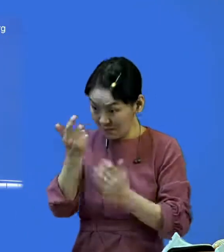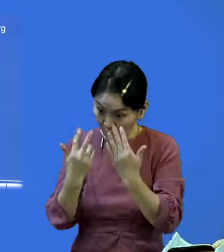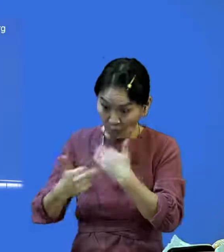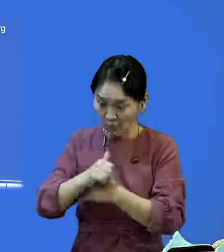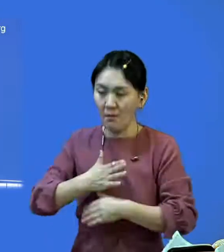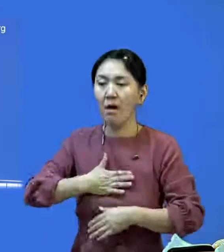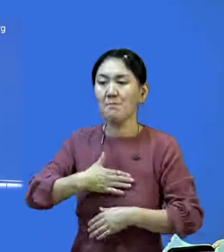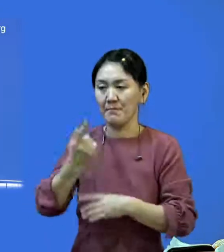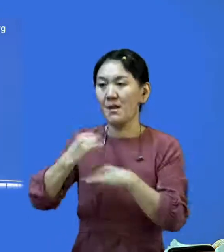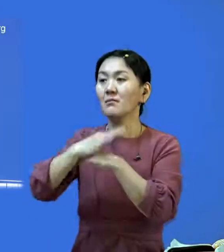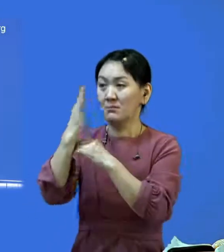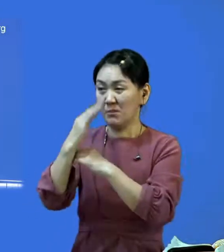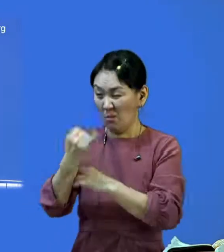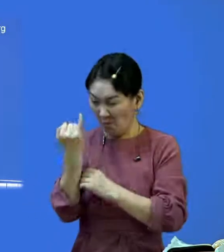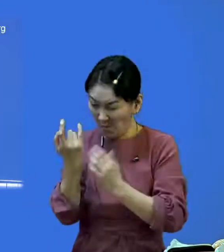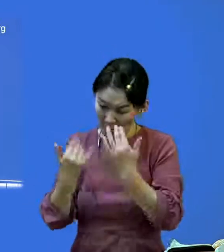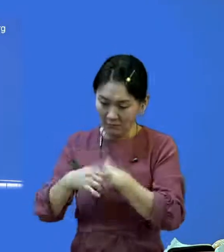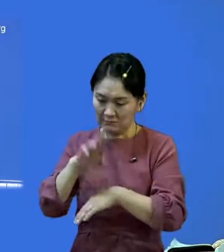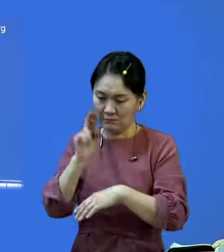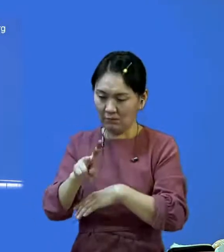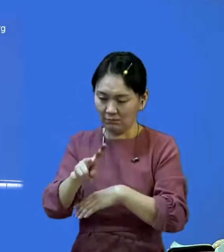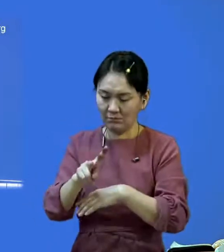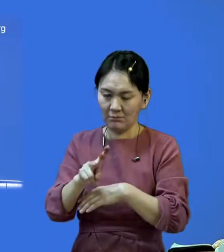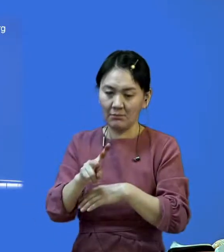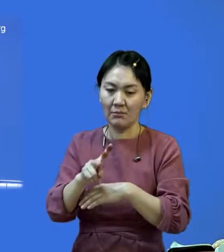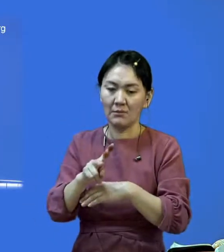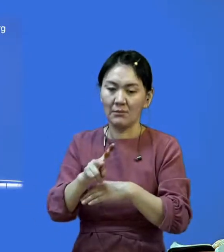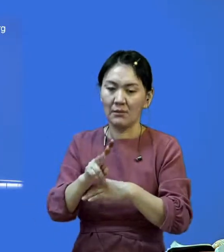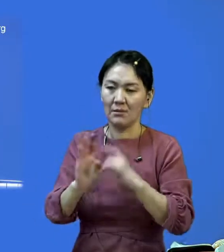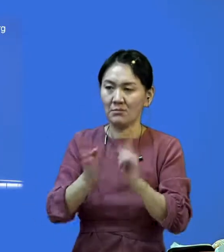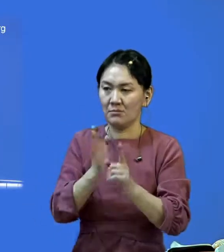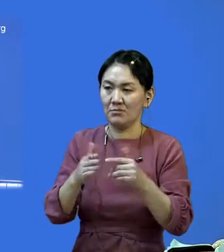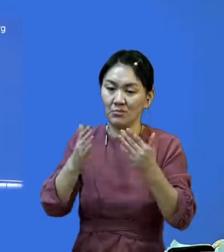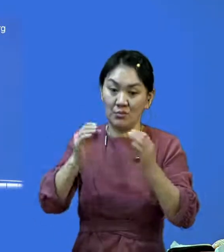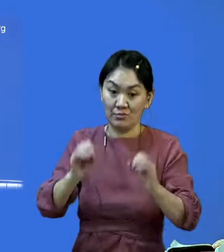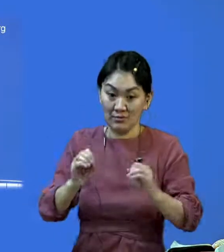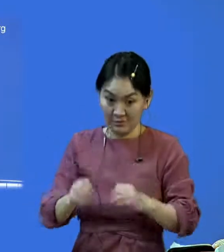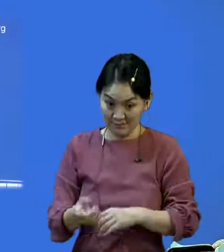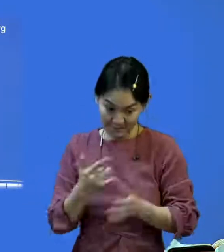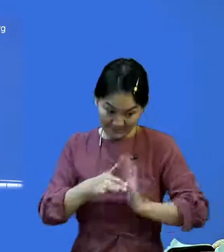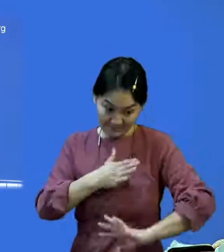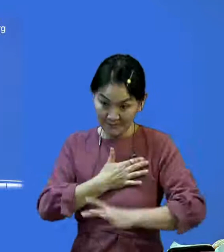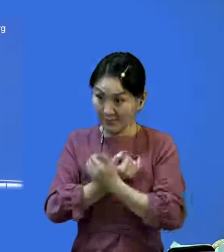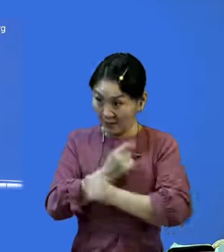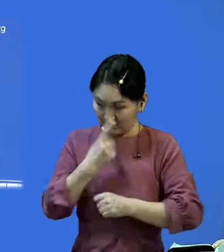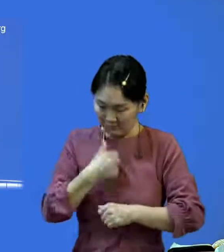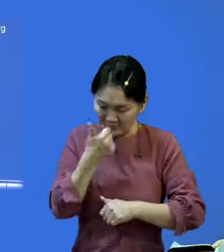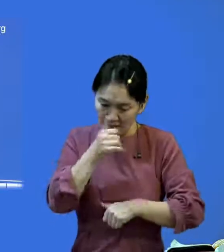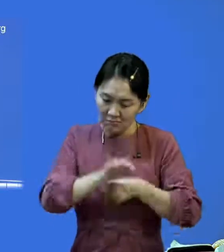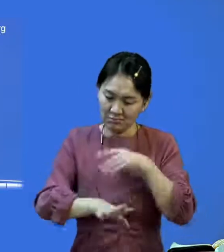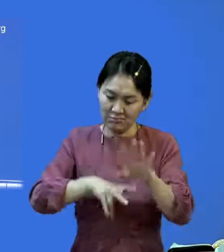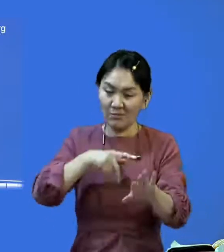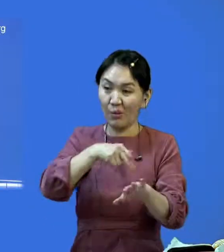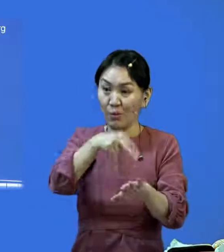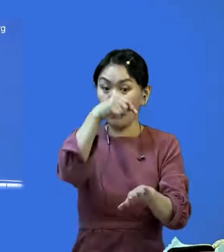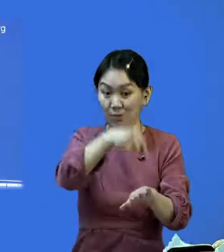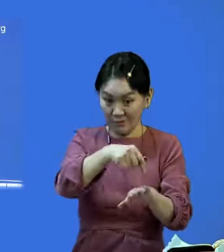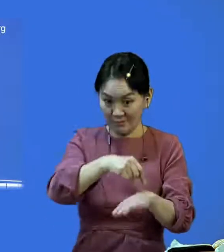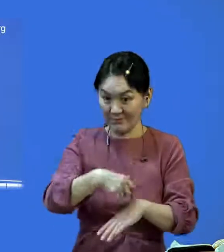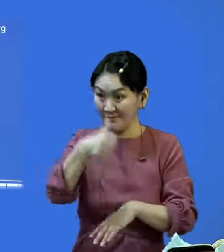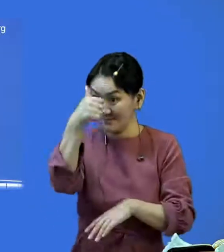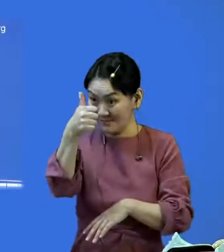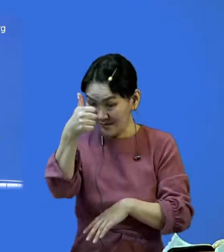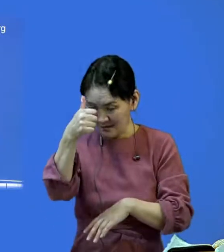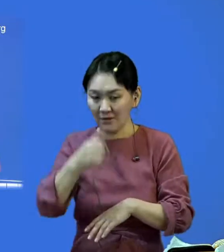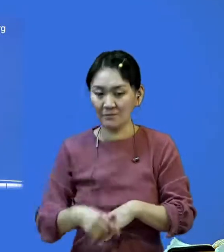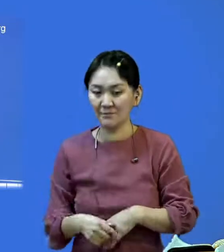муу мухаг үйлсэн нь ялын амьдлалд болхон. Тэгэхээр аврагдсан хүн нь сайныг үйлддэг хүмүүс байна. Тэгэхээр сайн